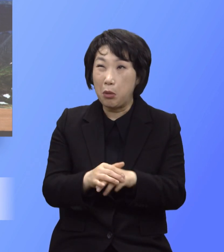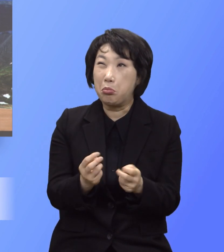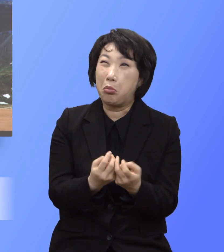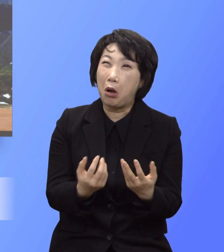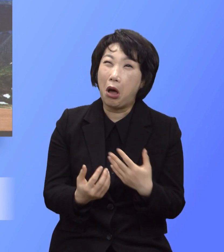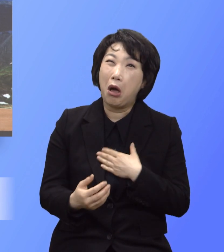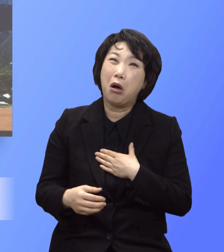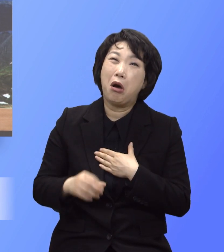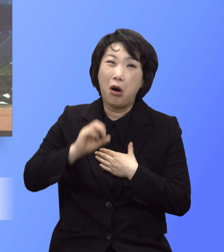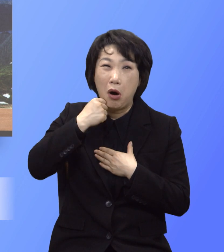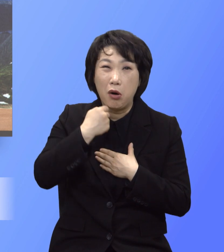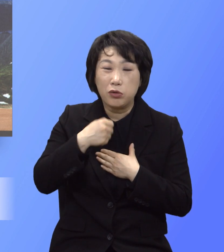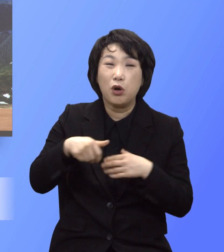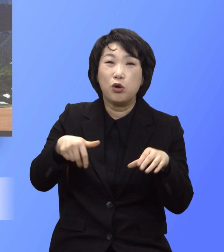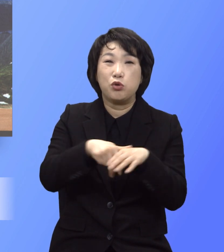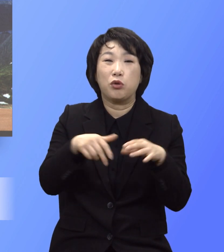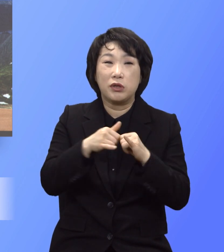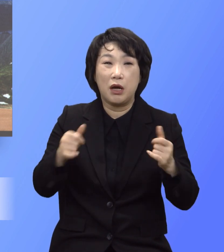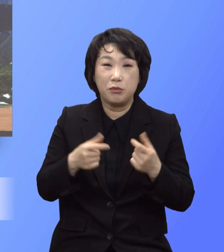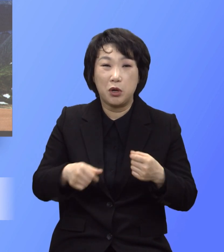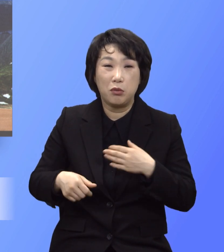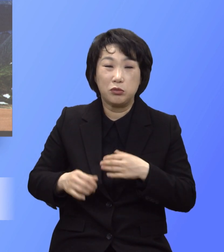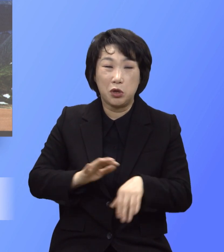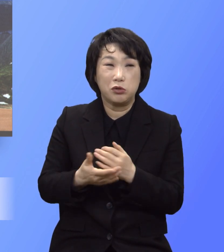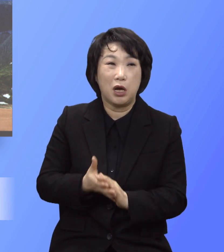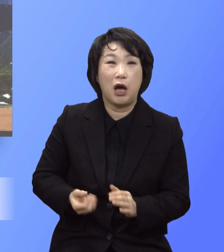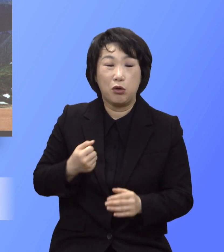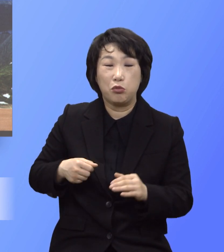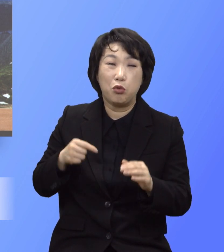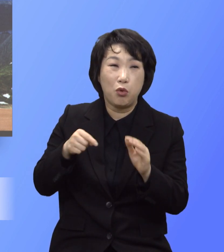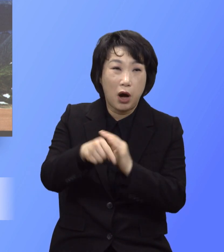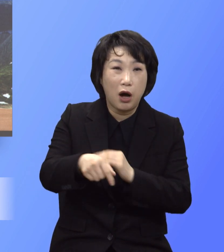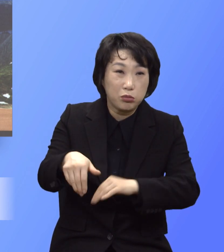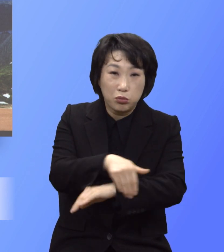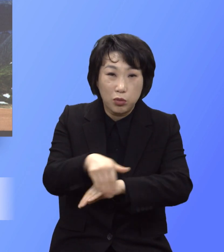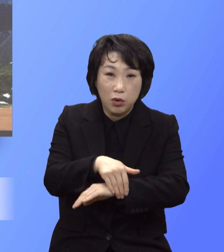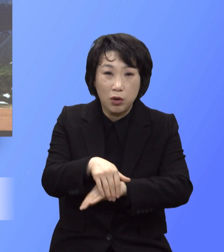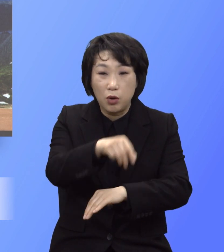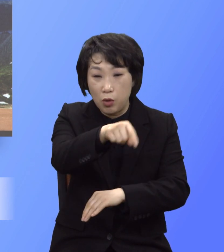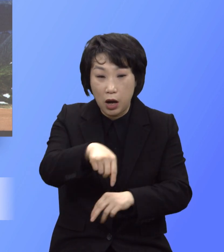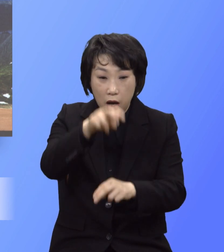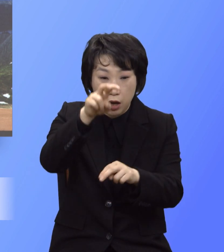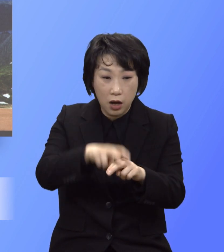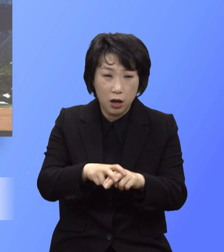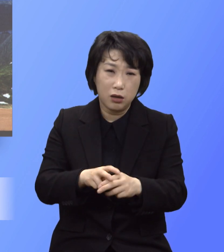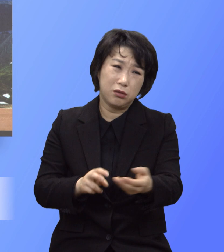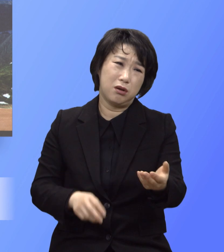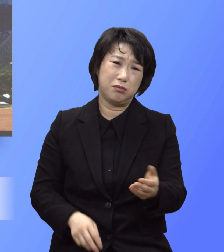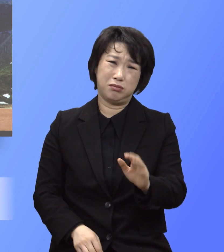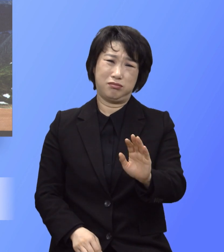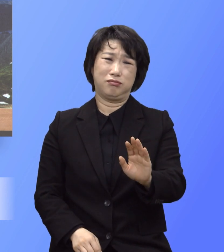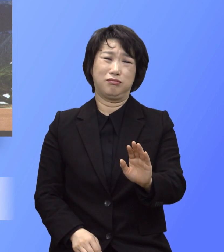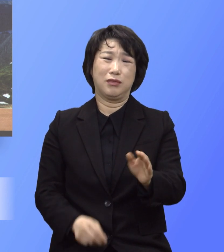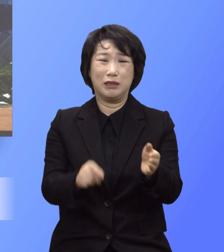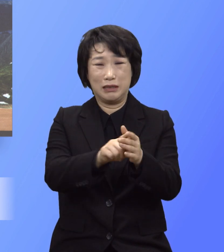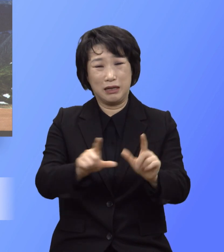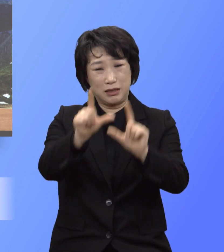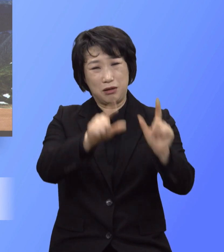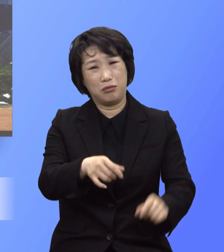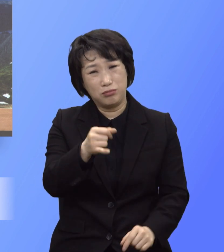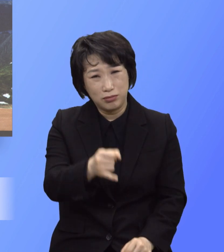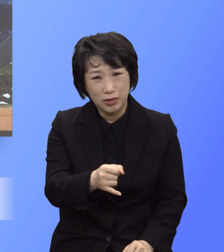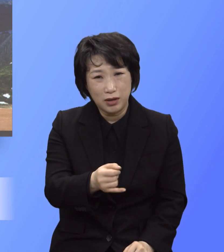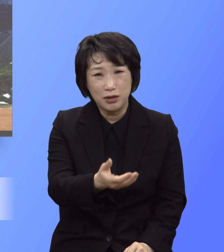없이 종교인의 종교적 습관을 가지고 나와 있다면 여러분은 신앙생활을